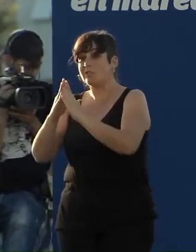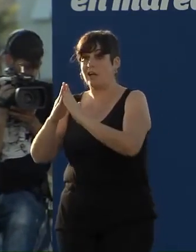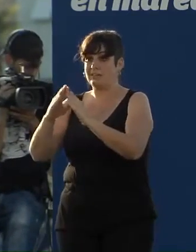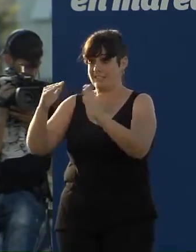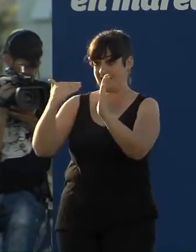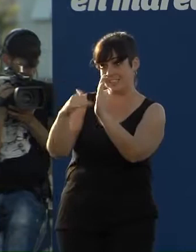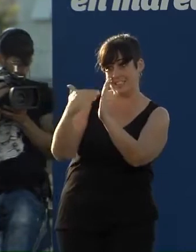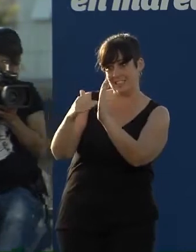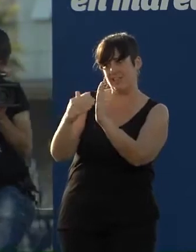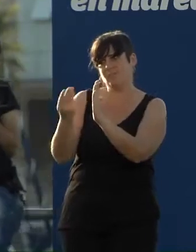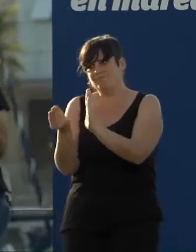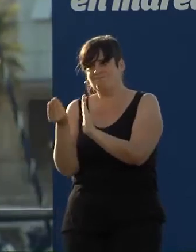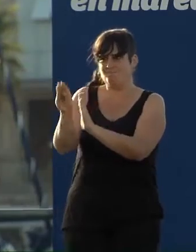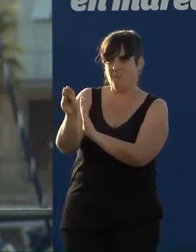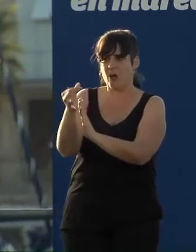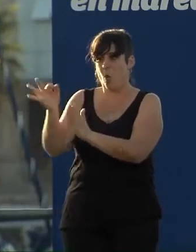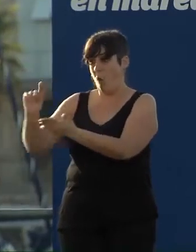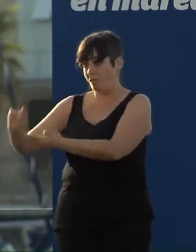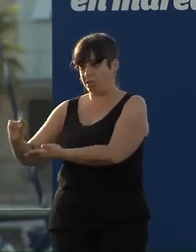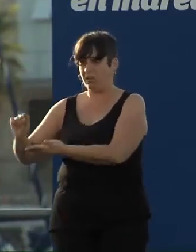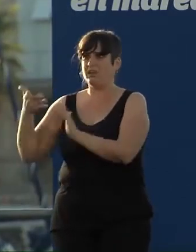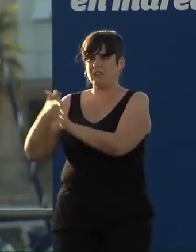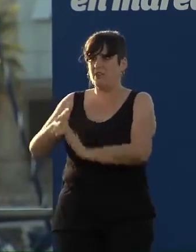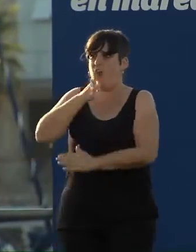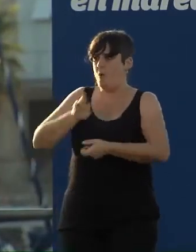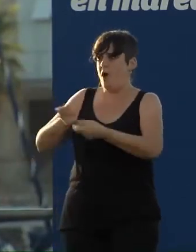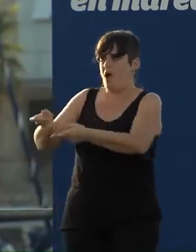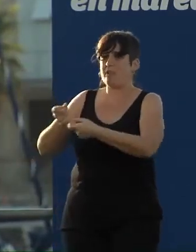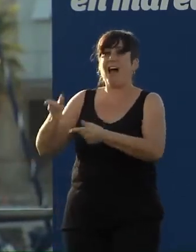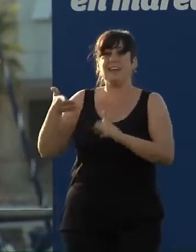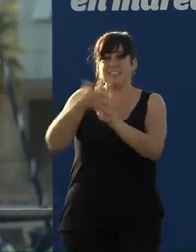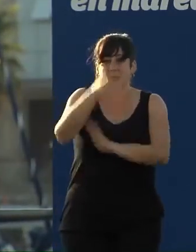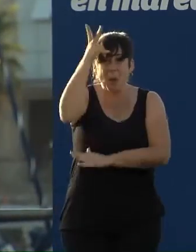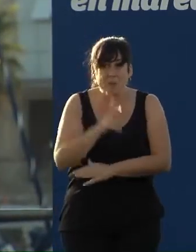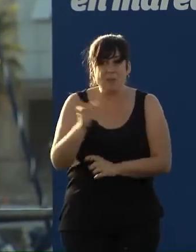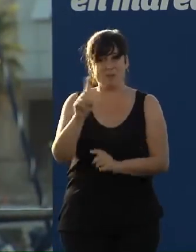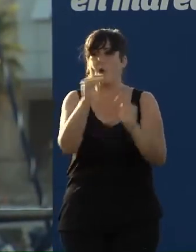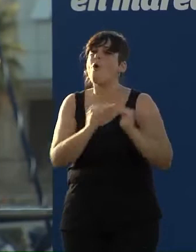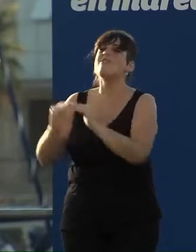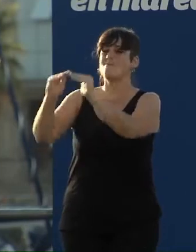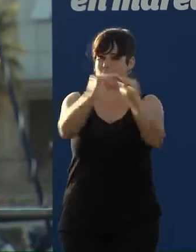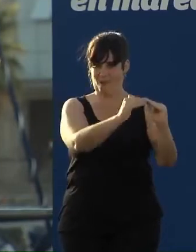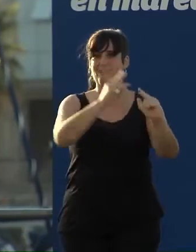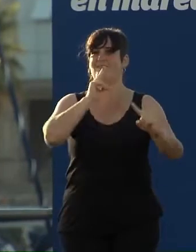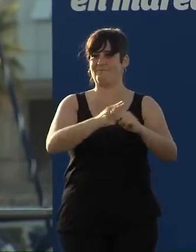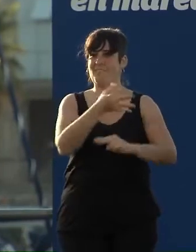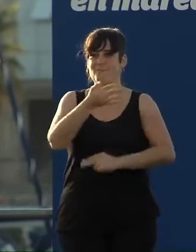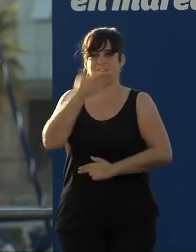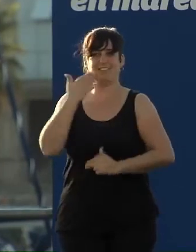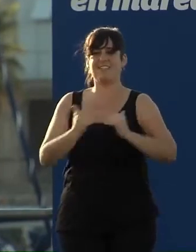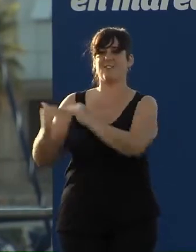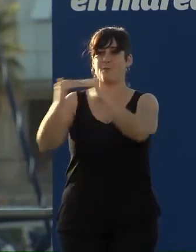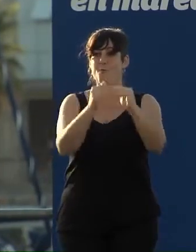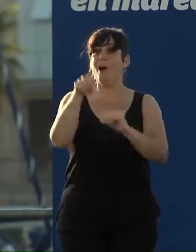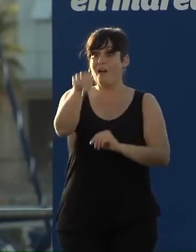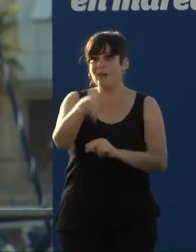valeiro hay que poñer muo máis Y eso no privilegiar eso que todo mundo teña mesmas oportunidades y a mesma dignidade na vida eso para